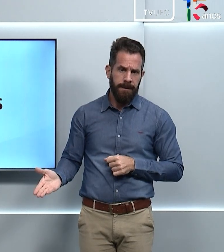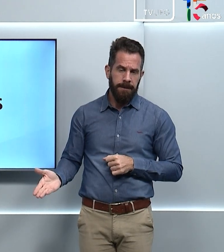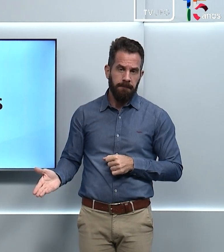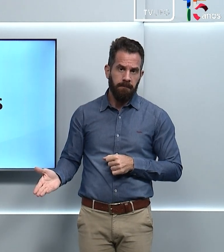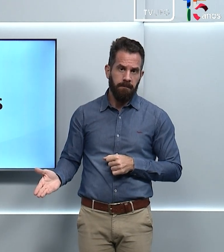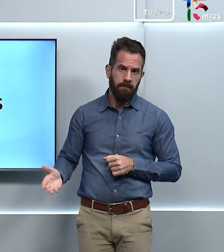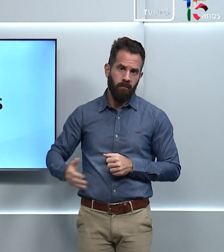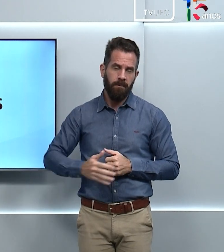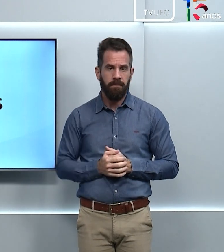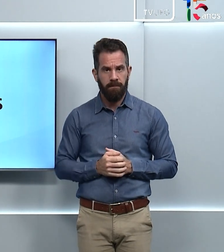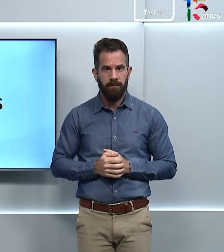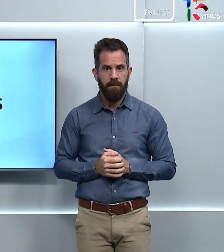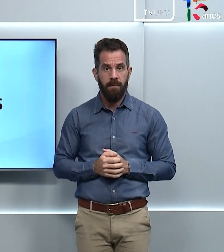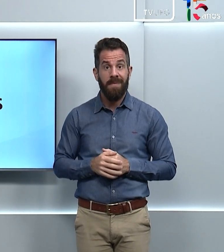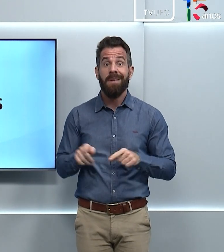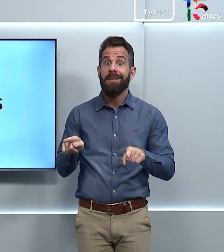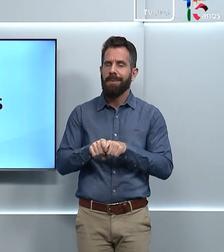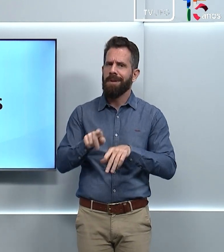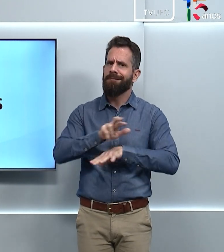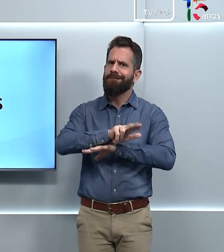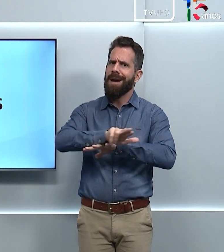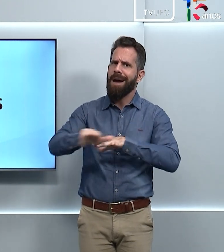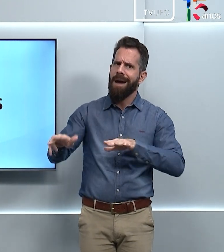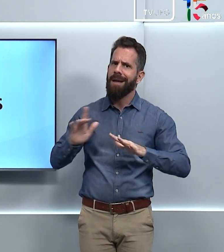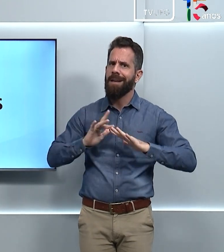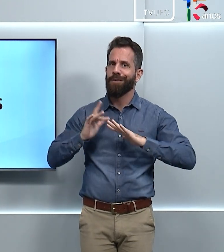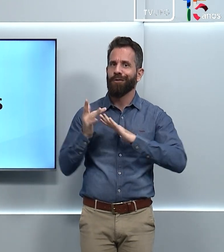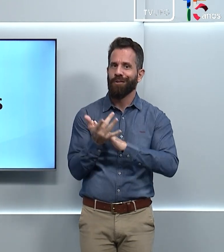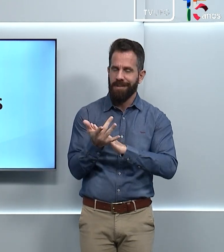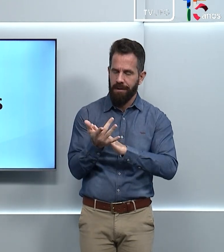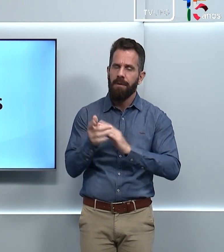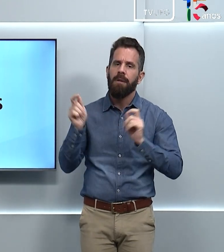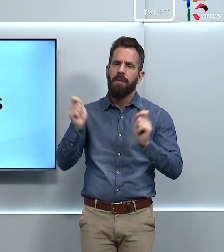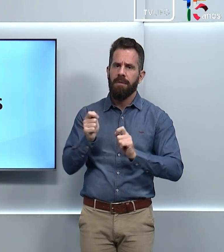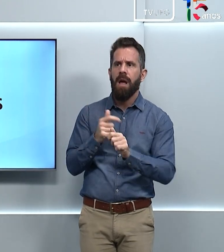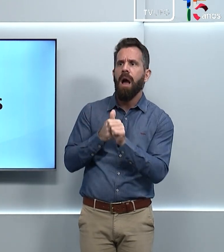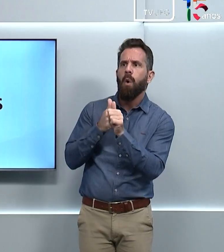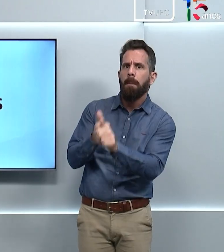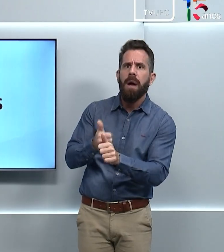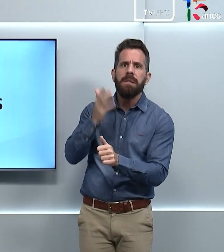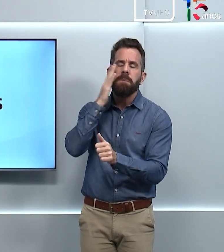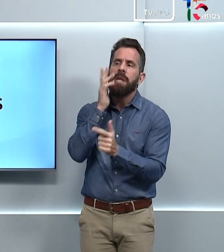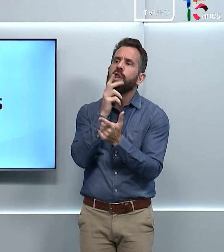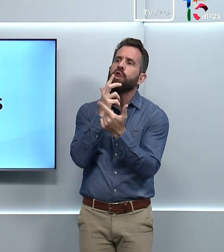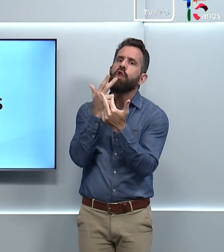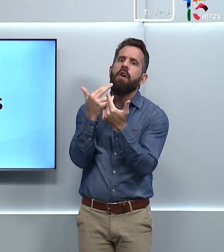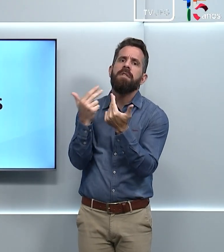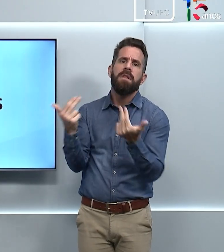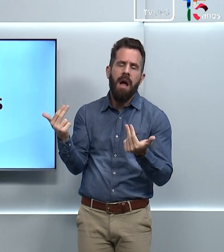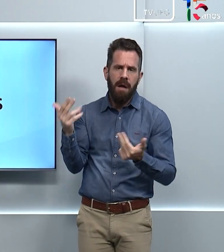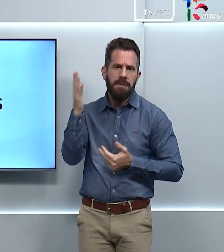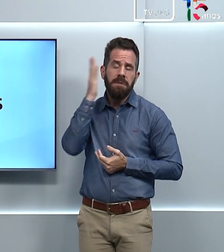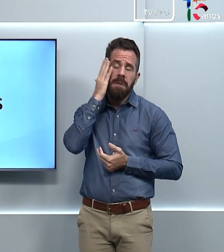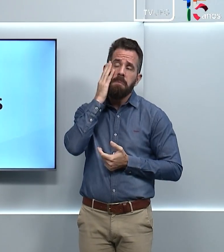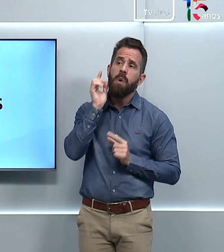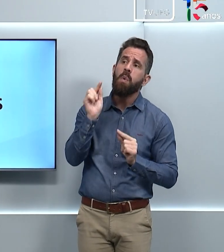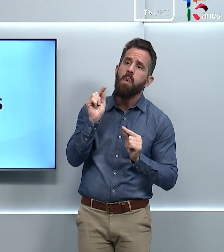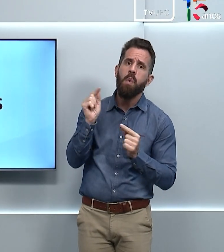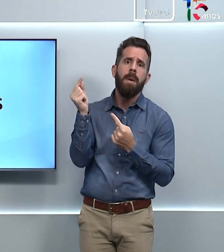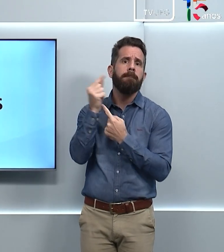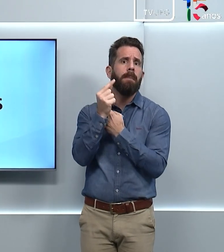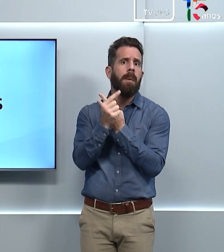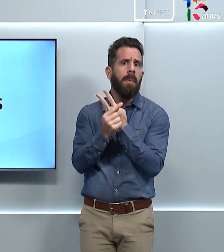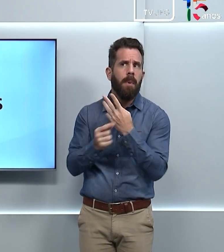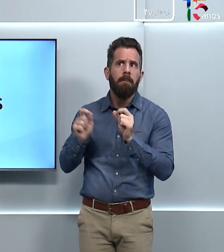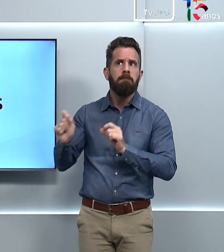629-9181-1406. Além disso, a gente tem várias redes sociais, onde você pode acompanhar as nossas novidades, saber o que tem na nossa